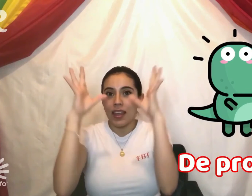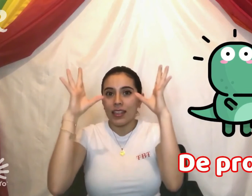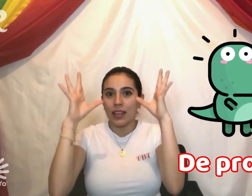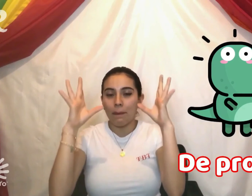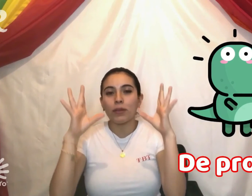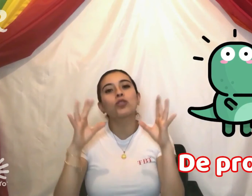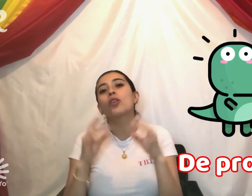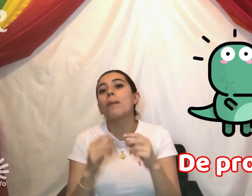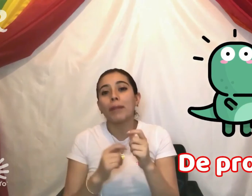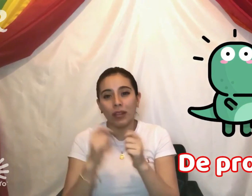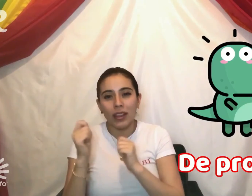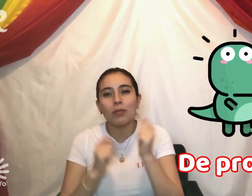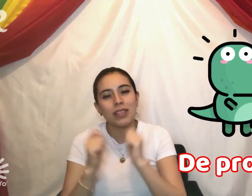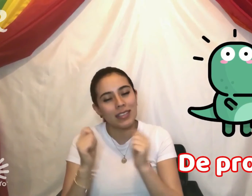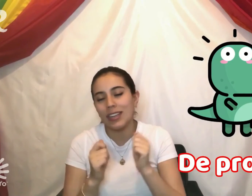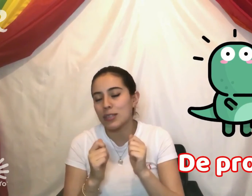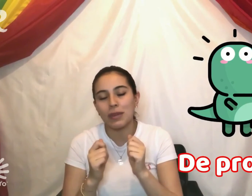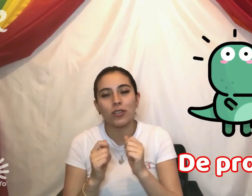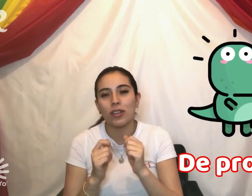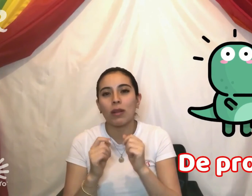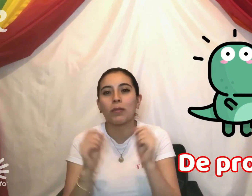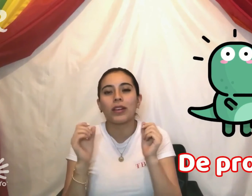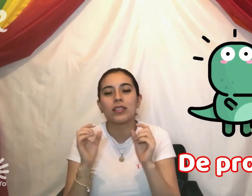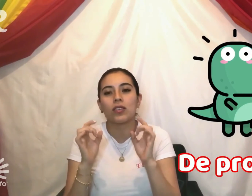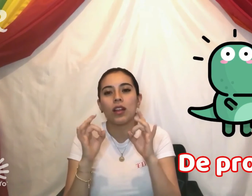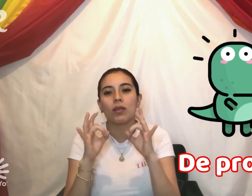de pronto, pero tenemos que hacer la expresión igual, porque si yo la hago así,